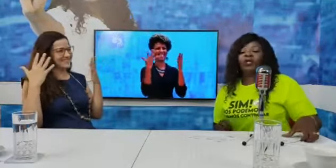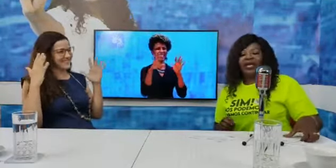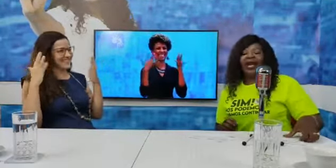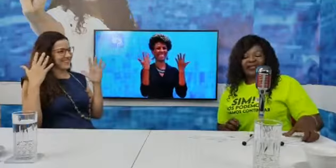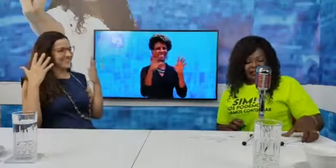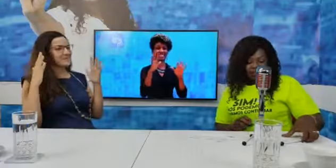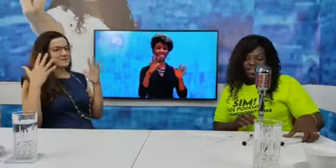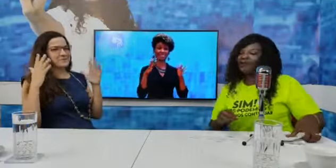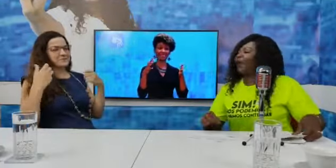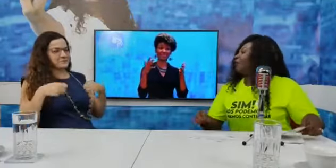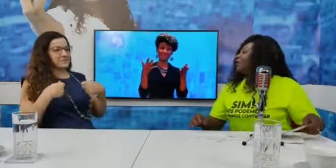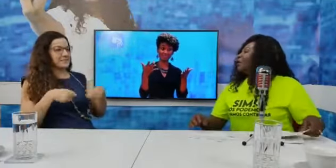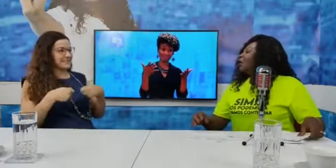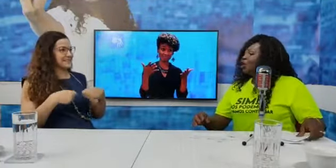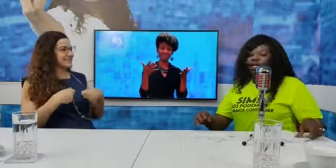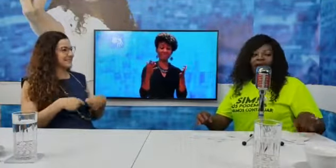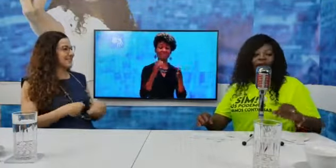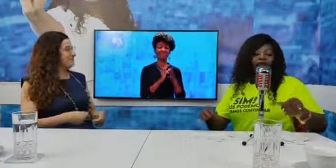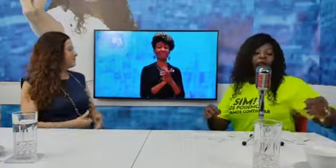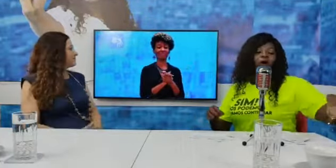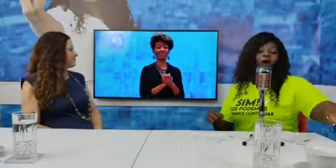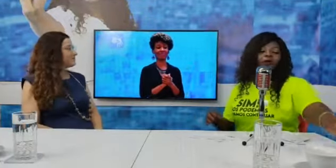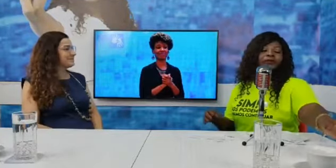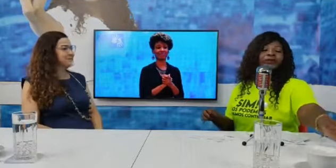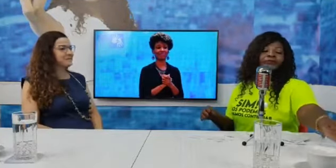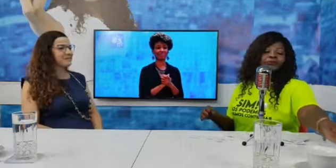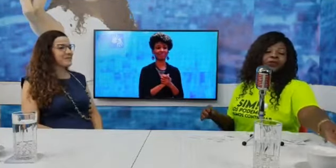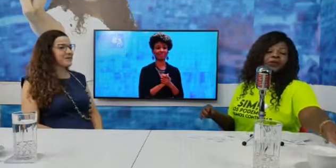tá? Então, que assim seja feito. E